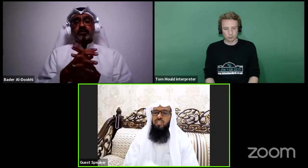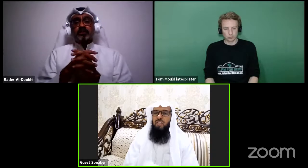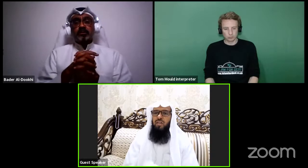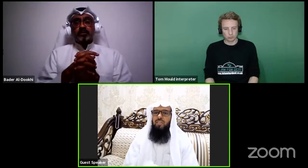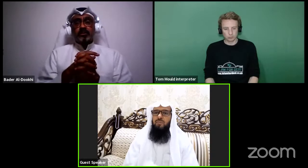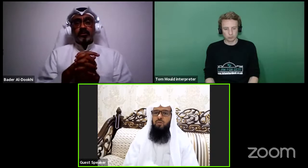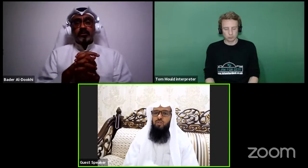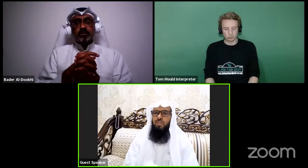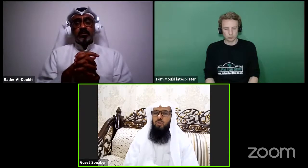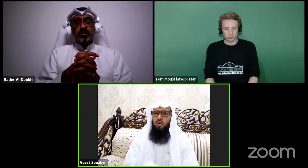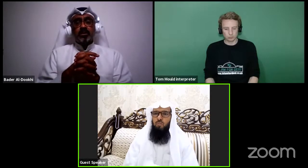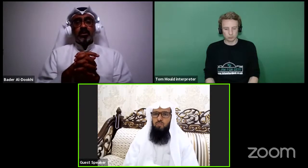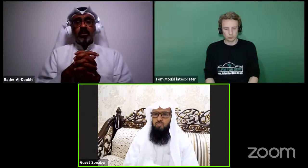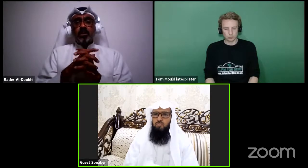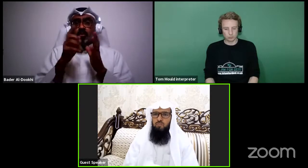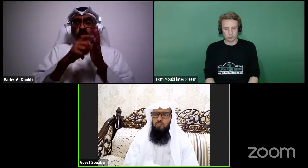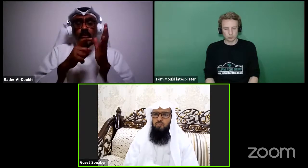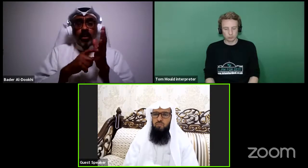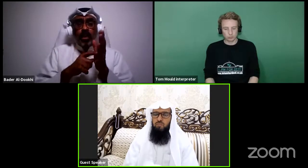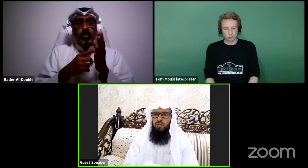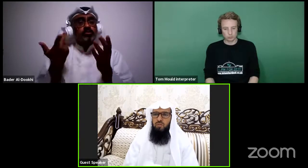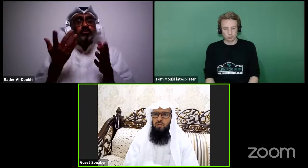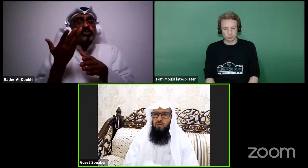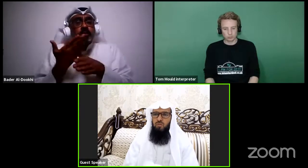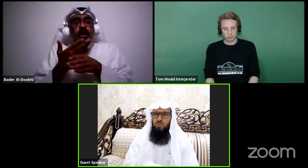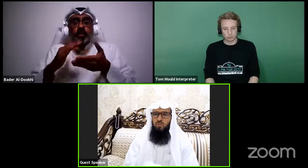من الشرائع ما يصلحهم